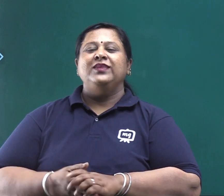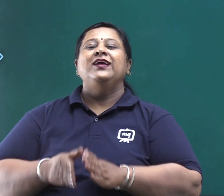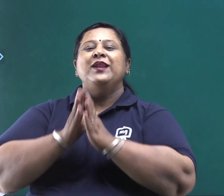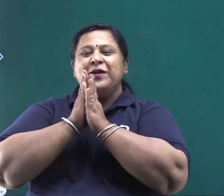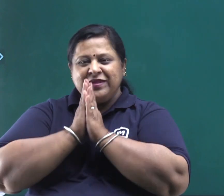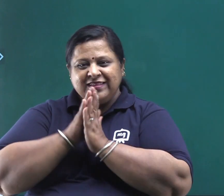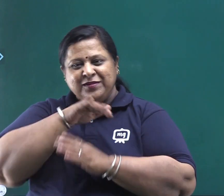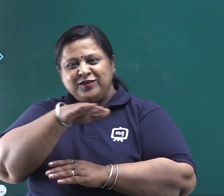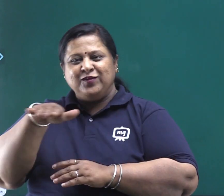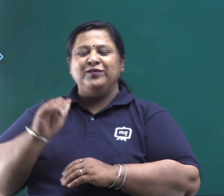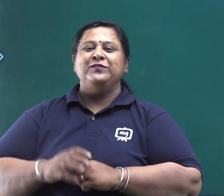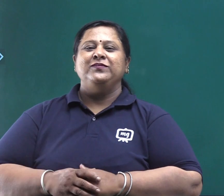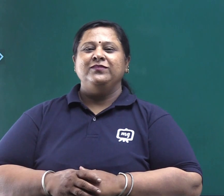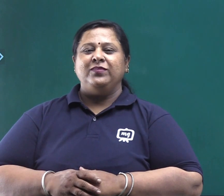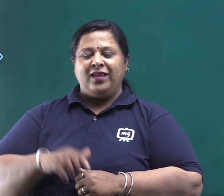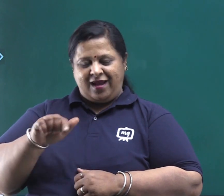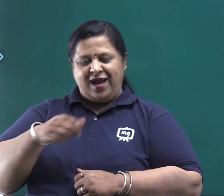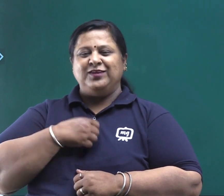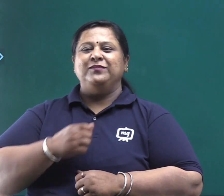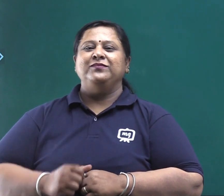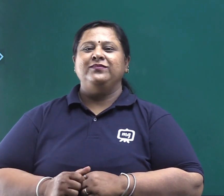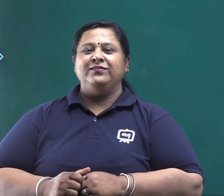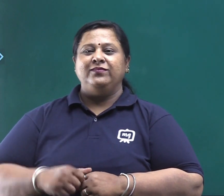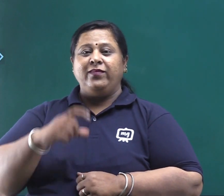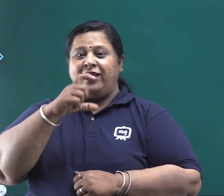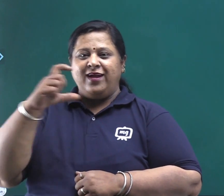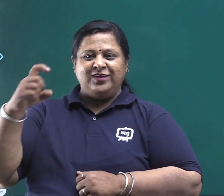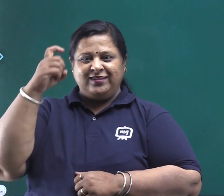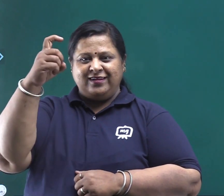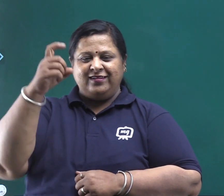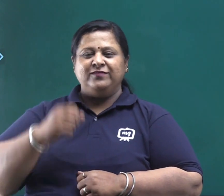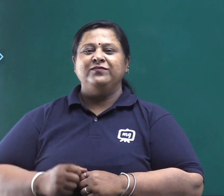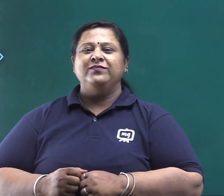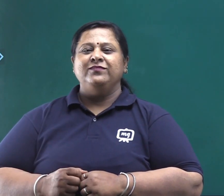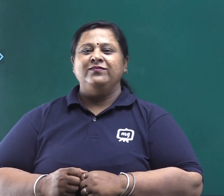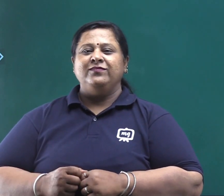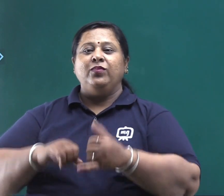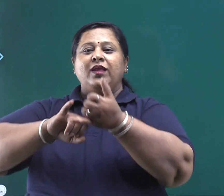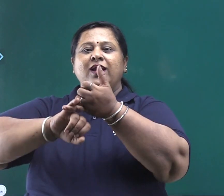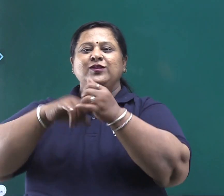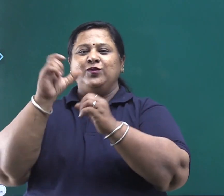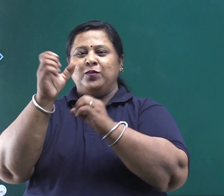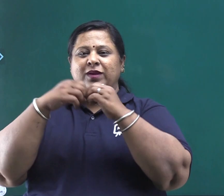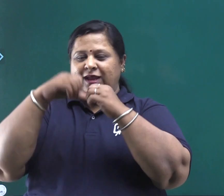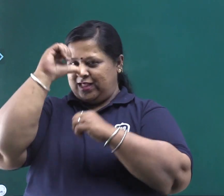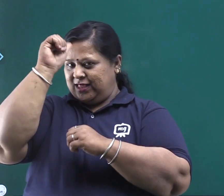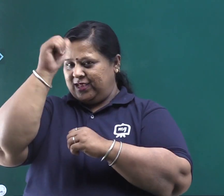नमस्ते बच्चों, आज हम कक्षा 7 विषय हिंदी